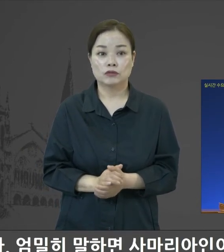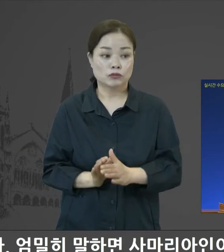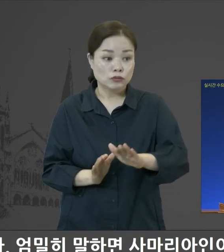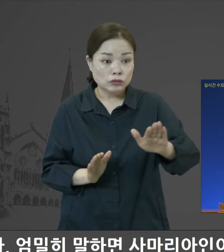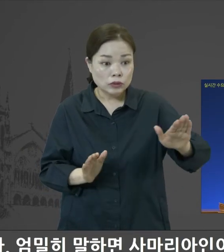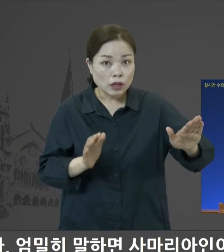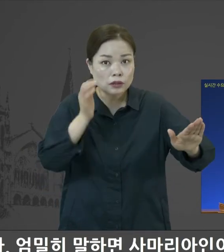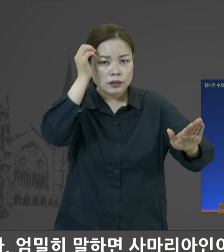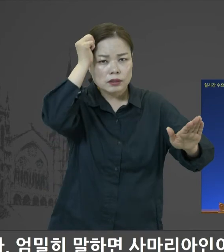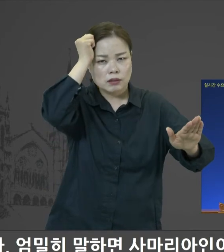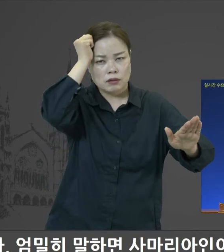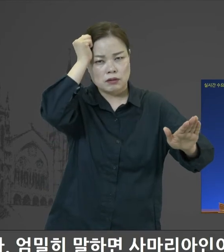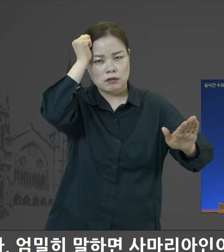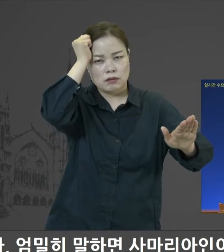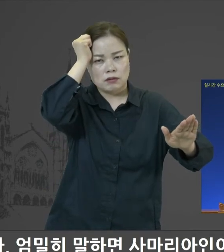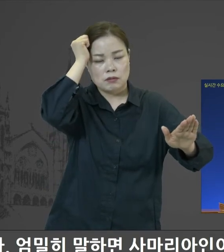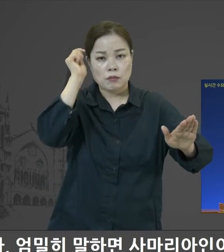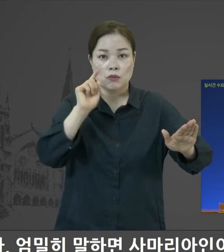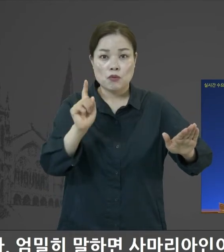우리가 기억해야 할 것은요,